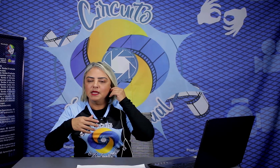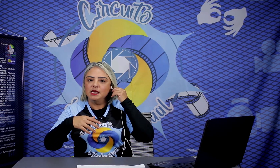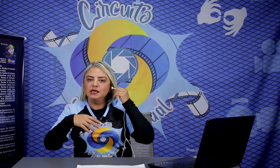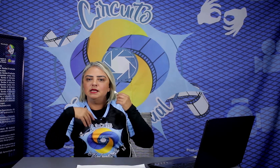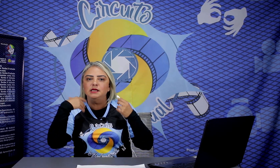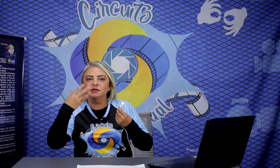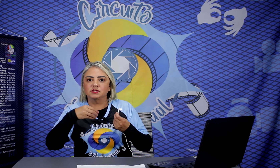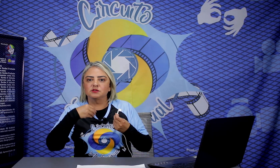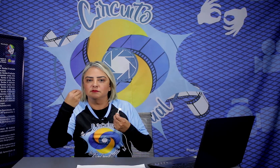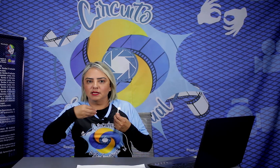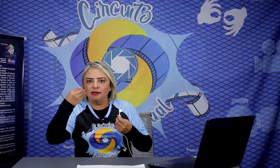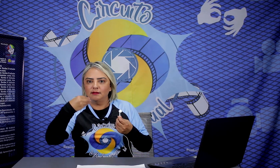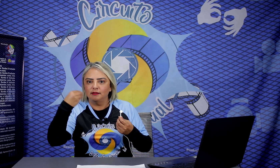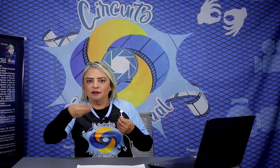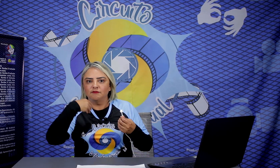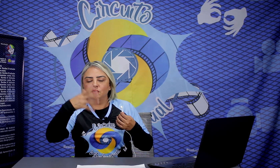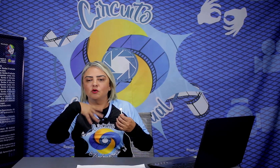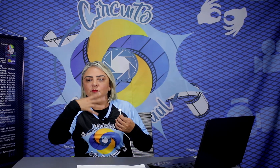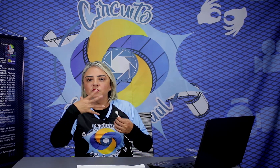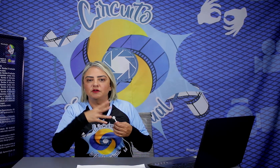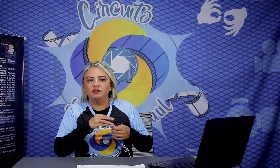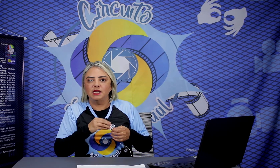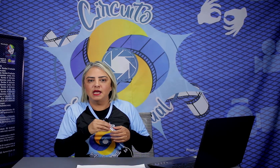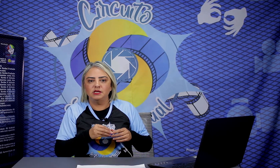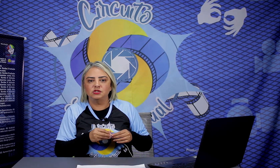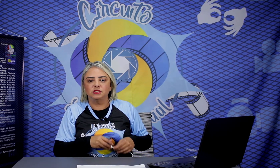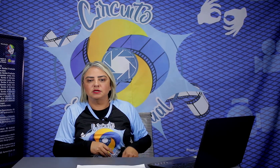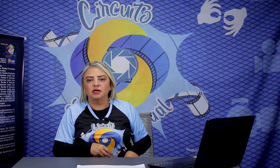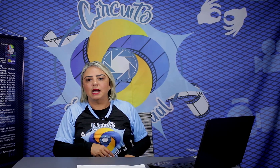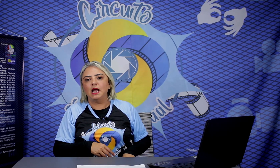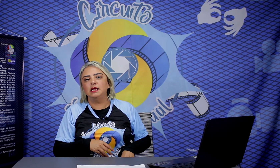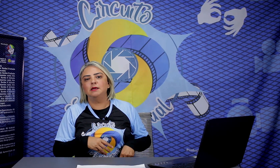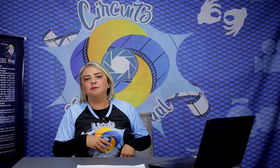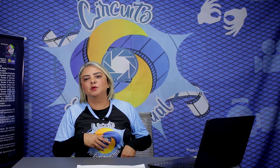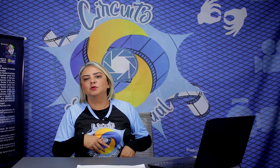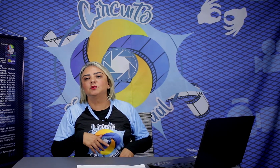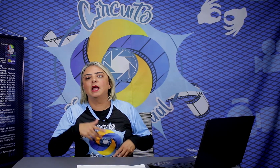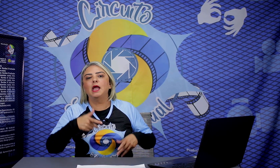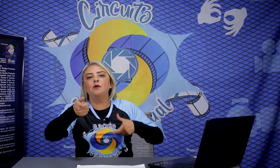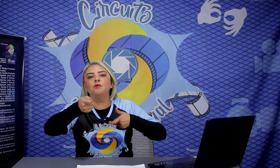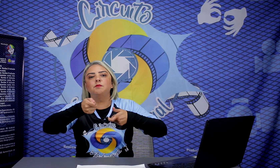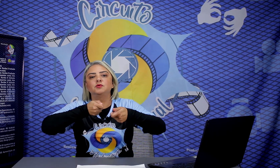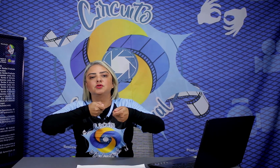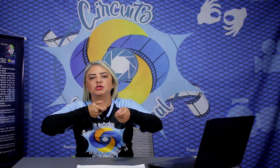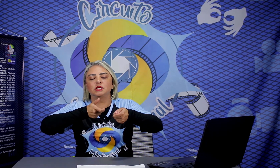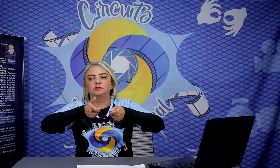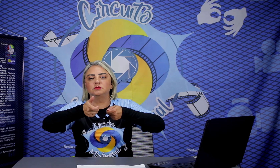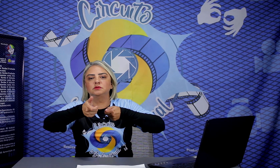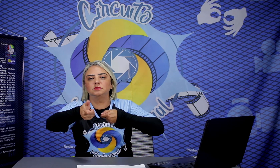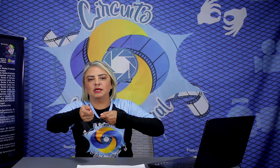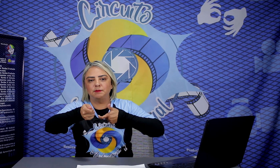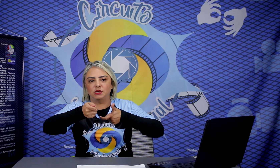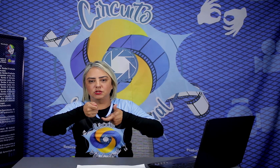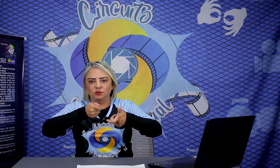que Libras, né, ficou muito evidente, aí pronto, é um puxando o tapete do